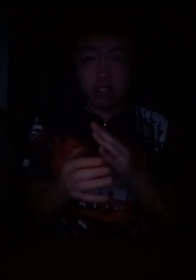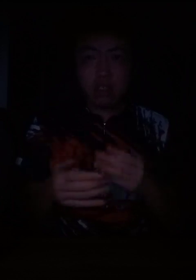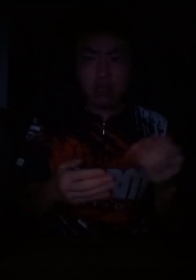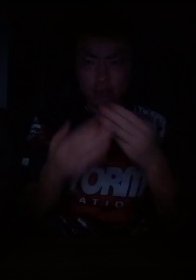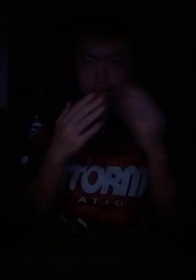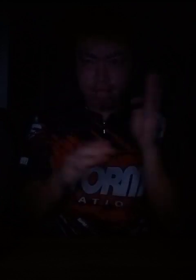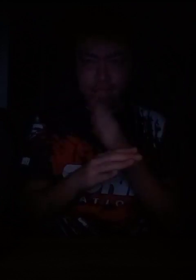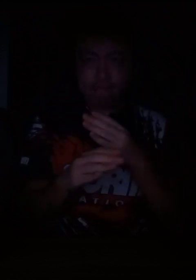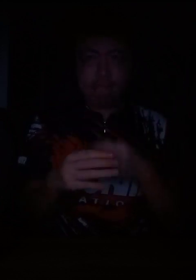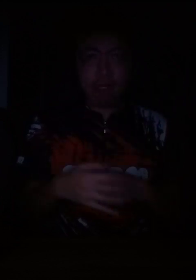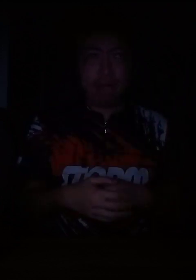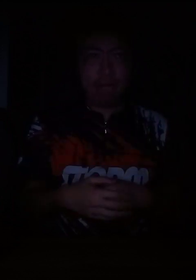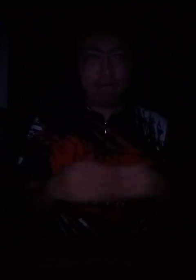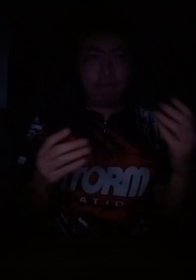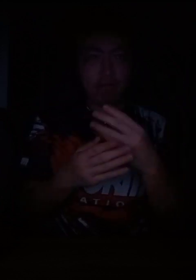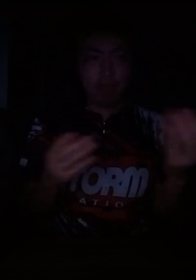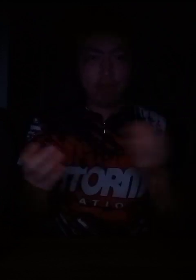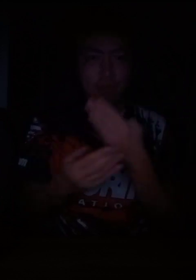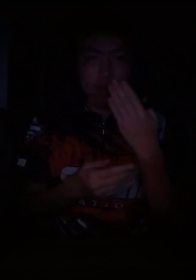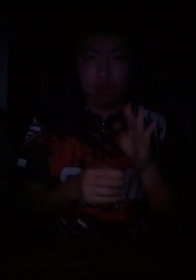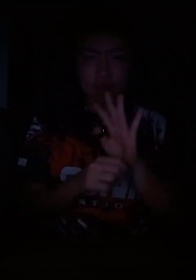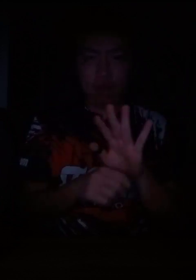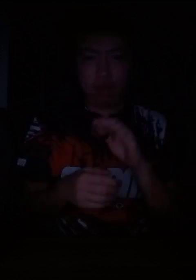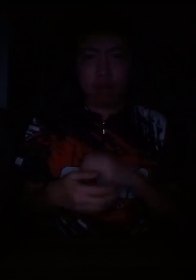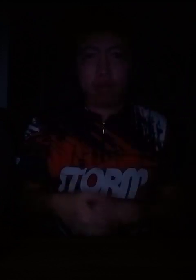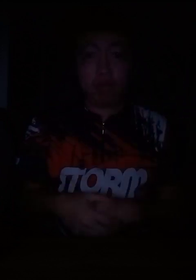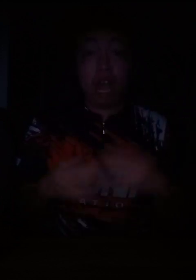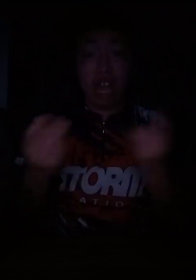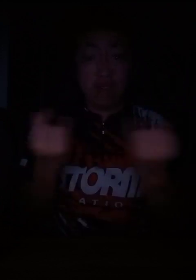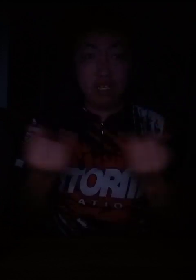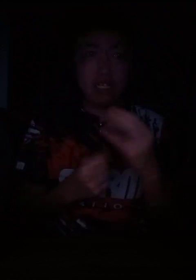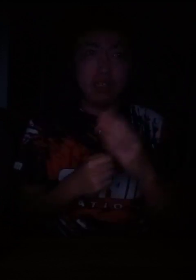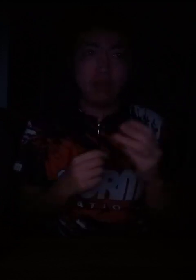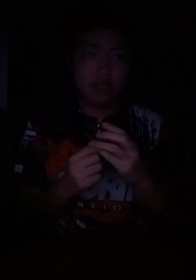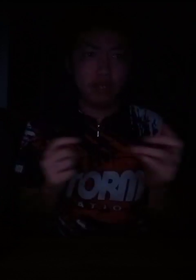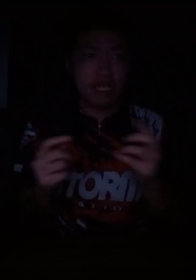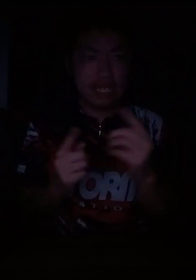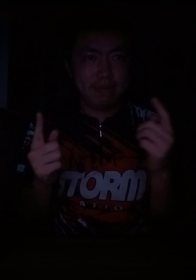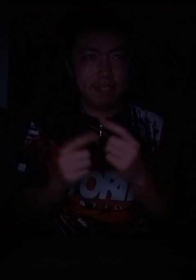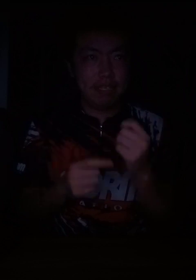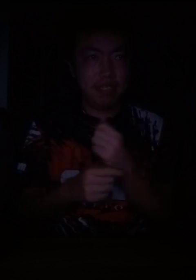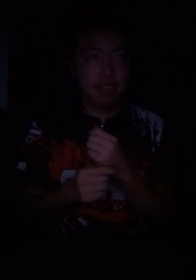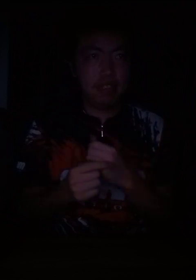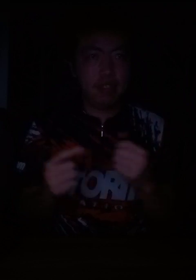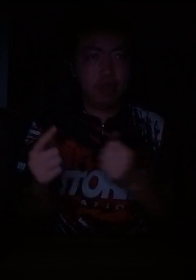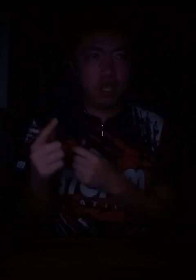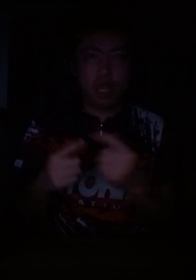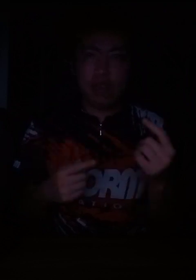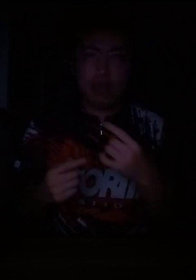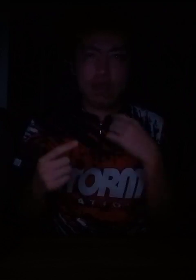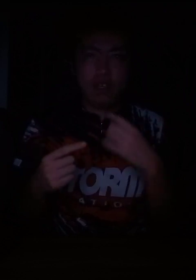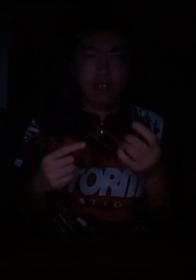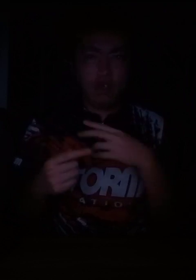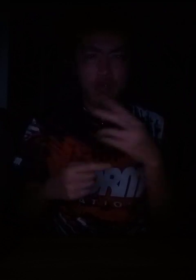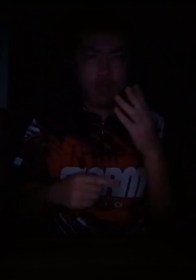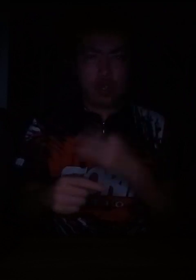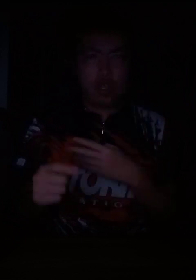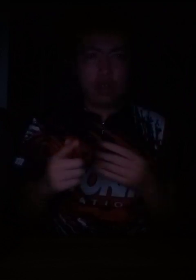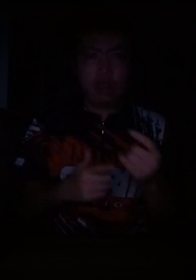받아들여지지 않자 거액을 요구했다고도 했습니다. 하지만 이 부분에서도 김 씨는 손 사장이 먼저 투자를 제안하며 폭행